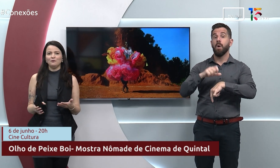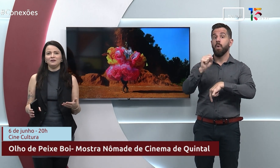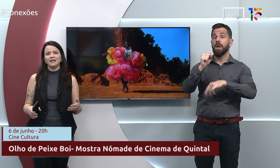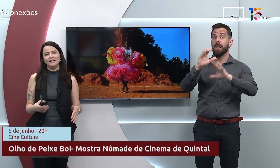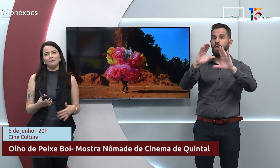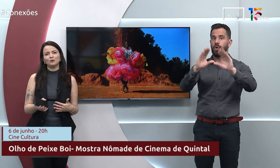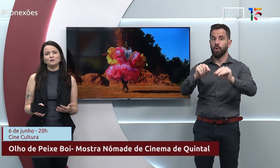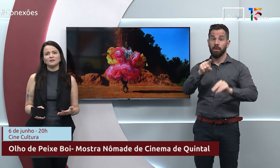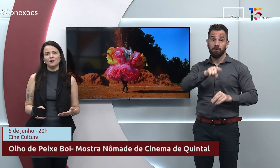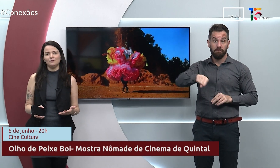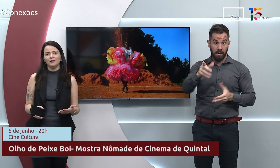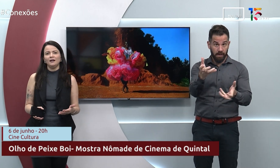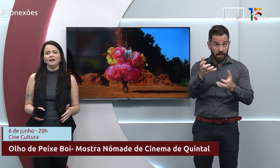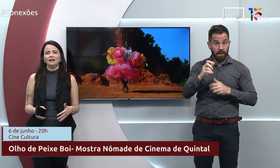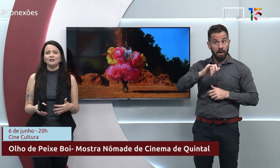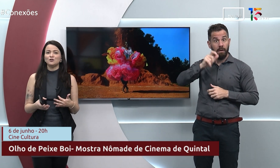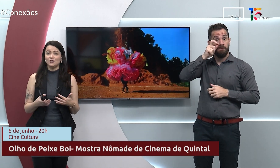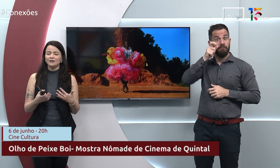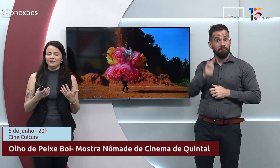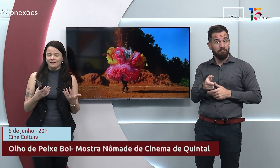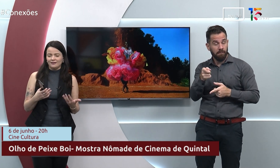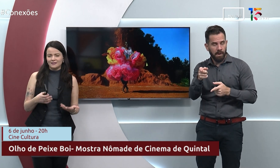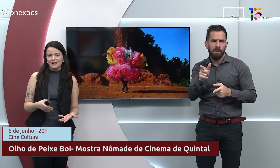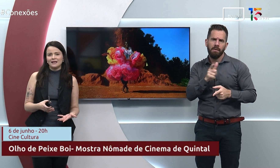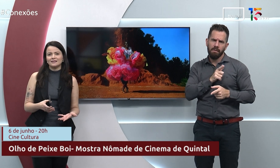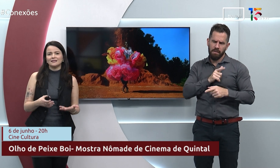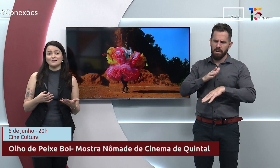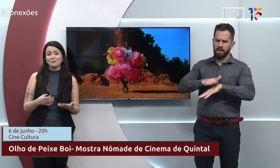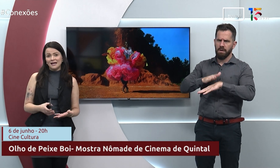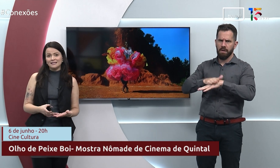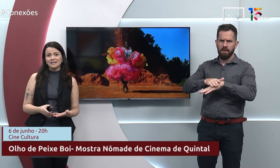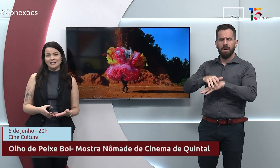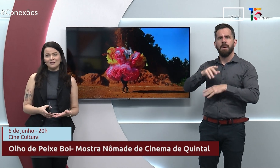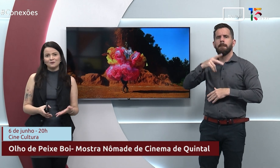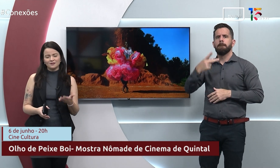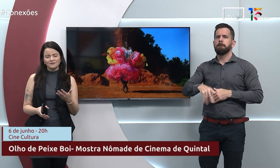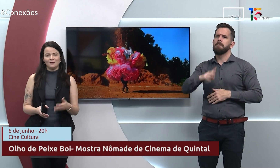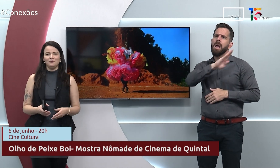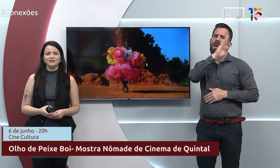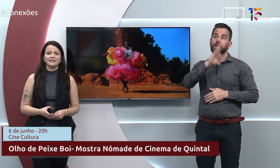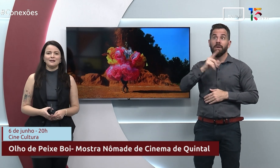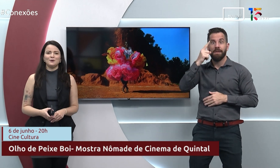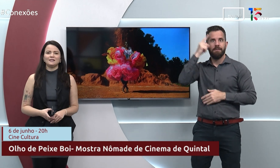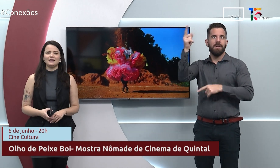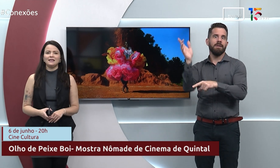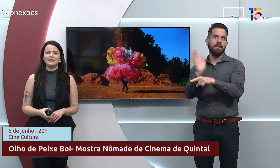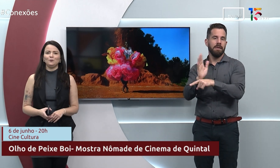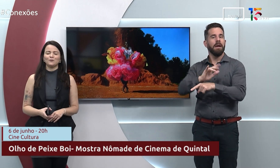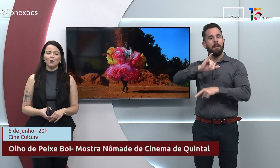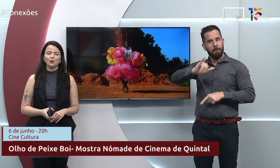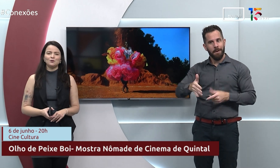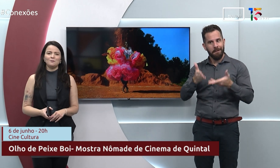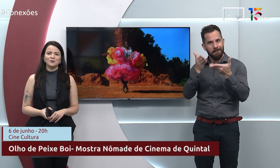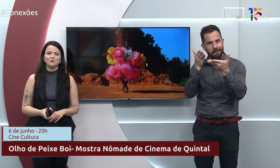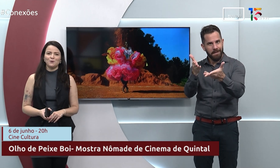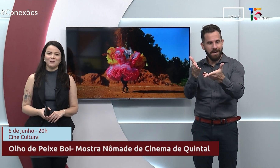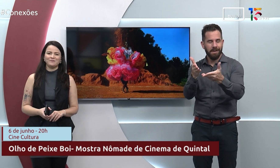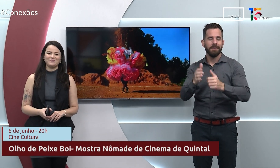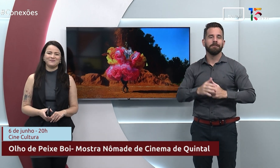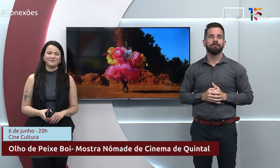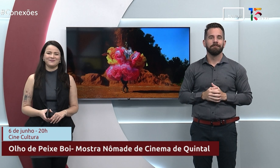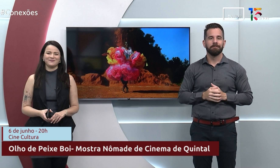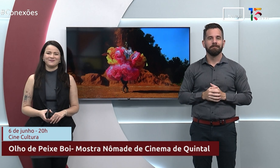quer conferir aí a produção de cineastas brasileiros, confira essa mostra então, Olho de Peixe